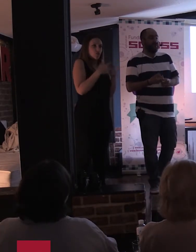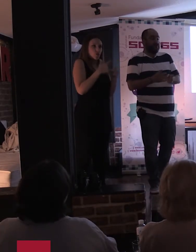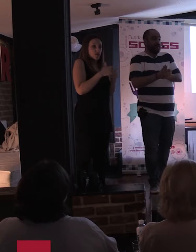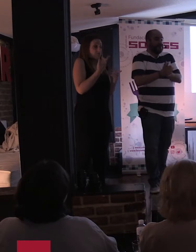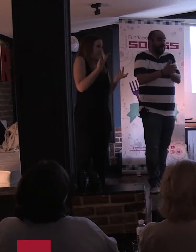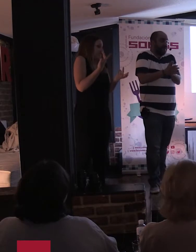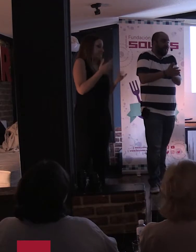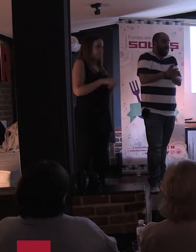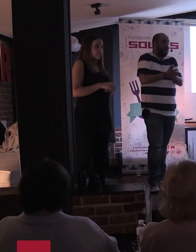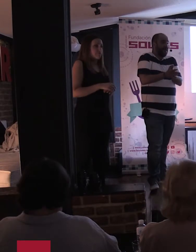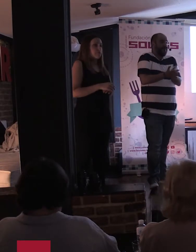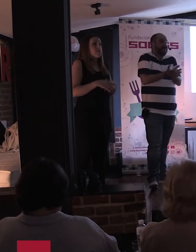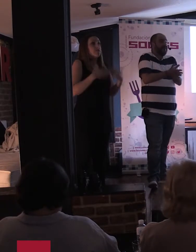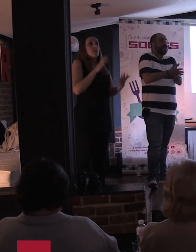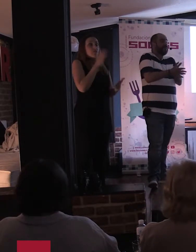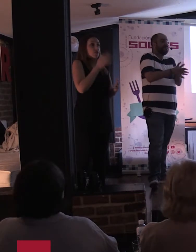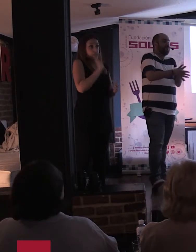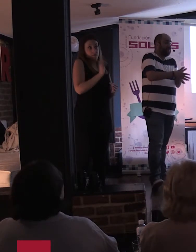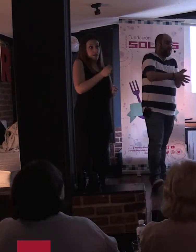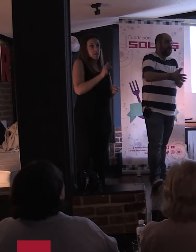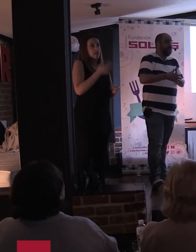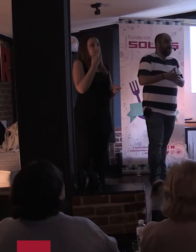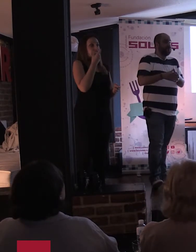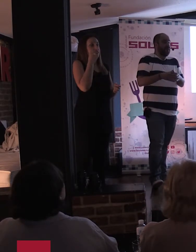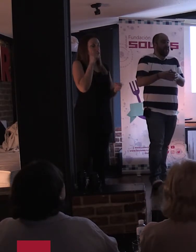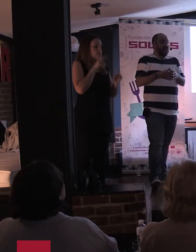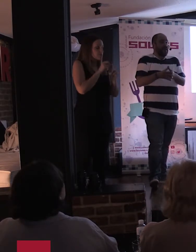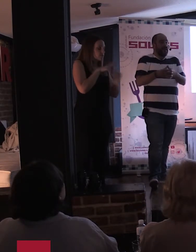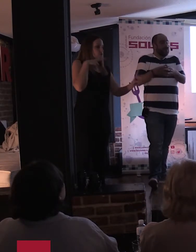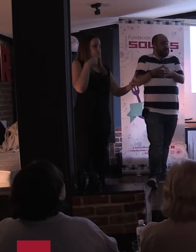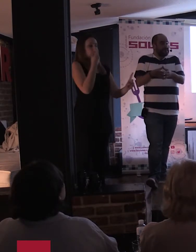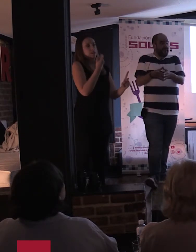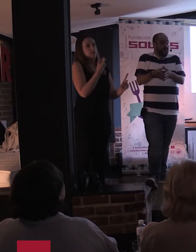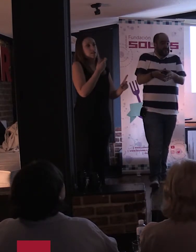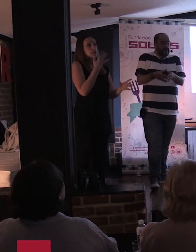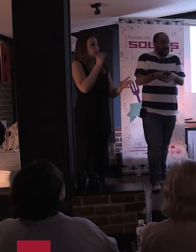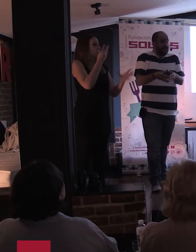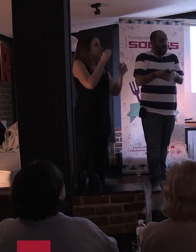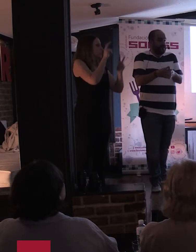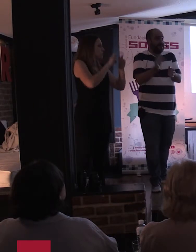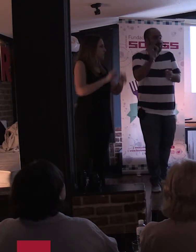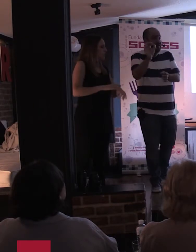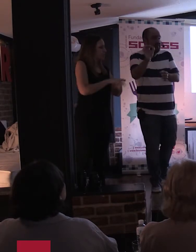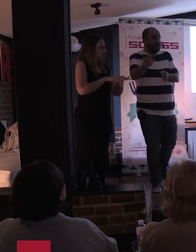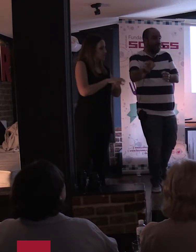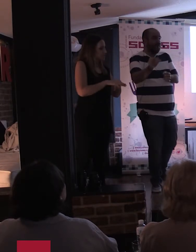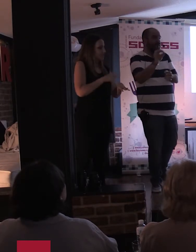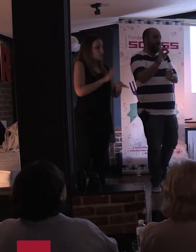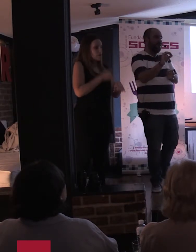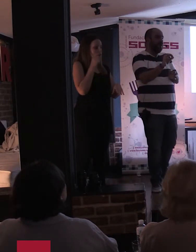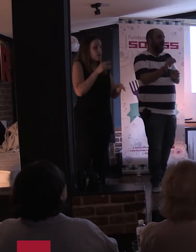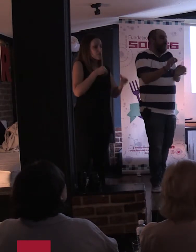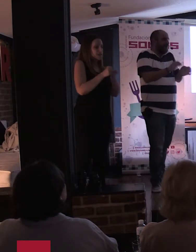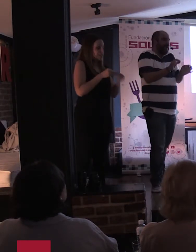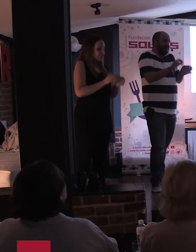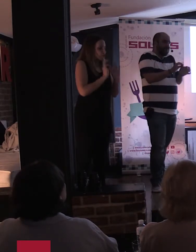de historias, ¿no? Porque es verdad que al final también necesitas esa visión. O sea, hay mucha investigación básica en desarrollar el material concreto